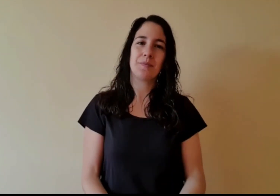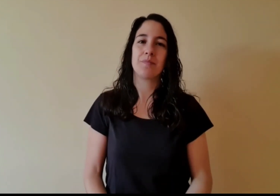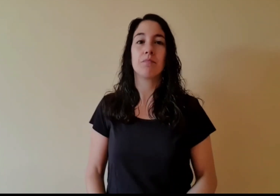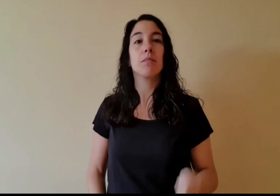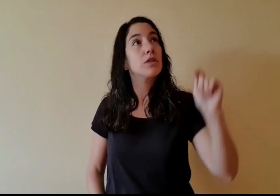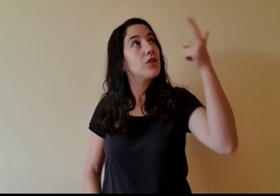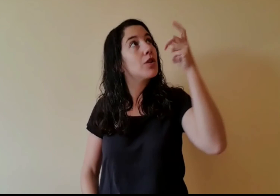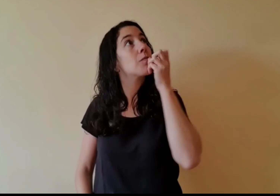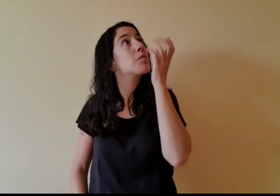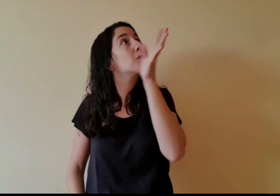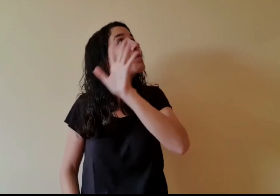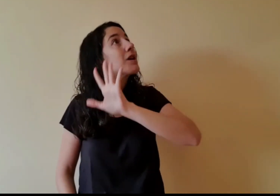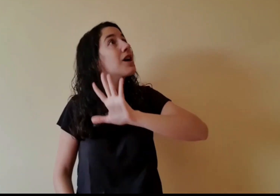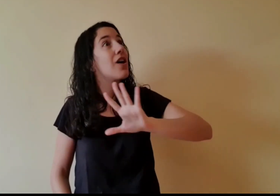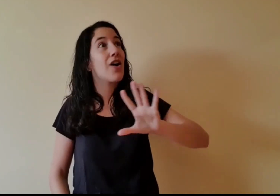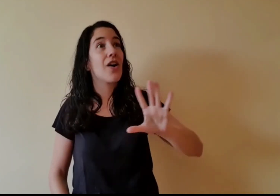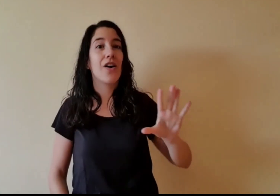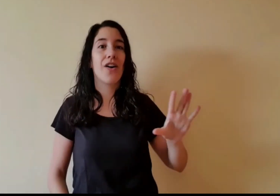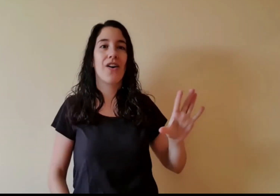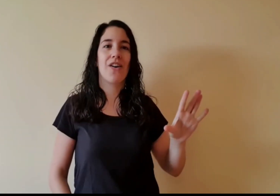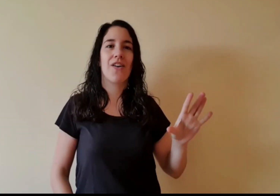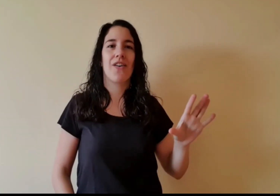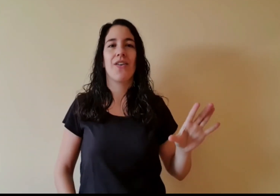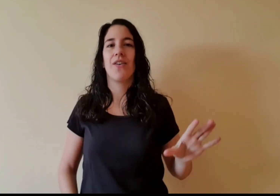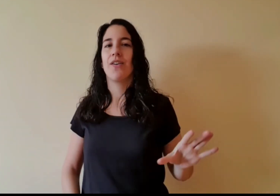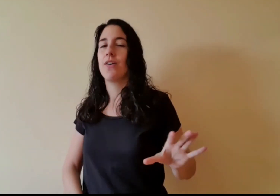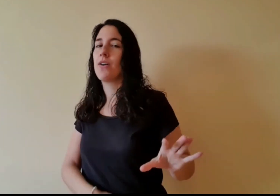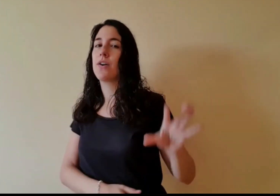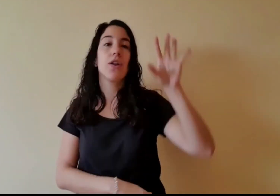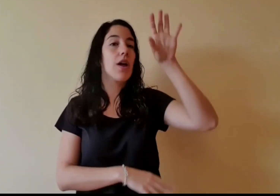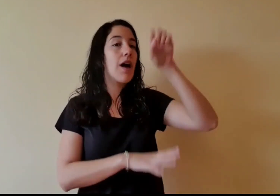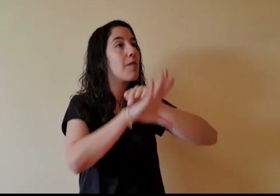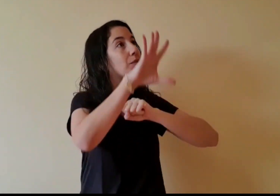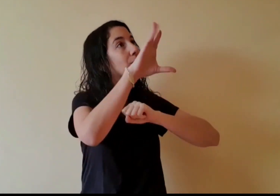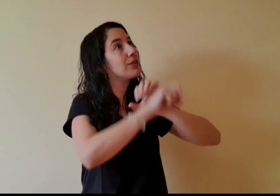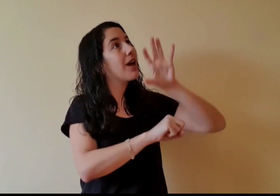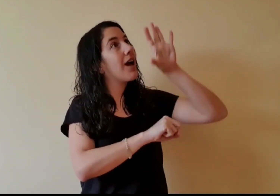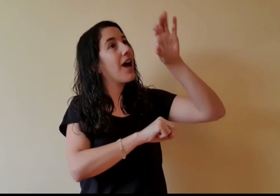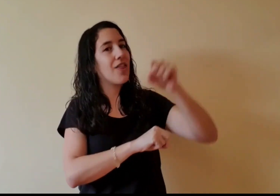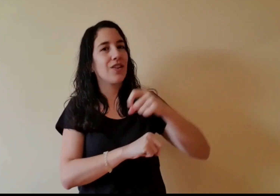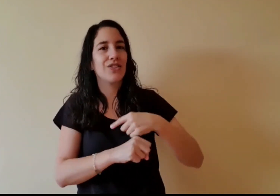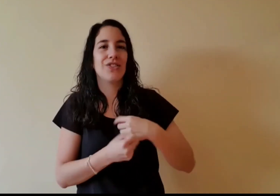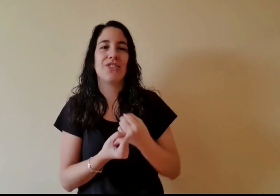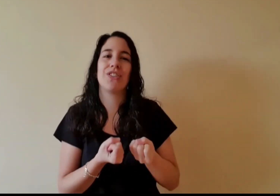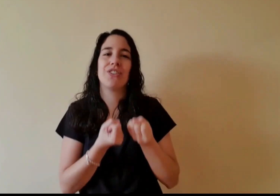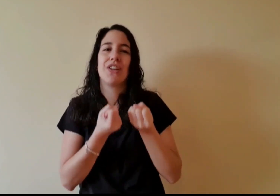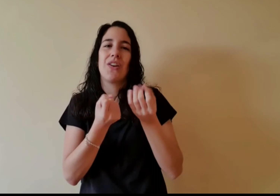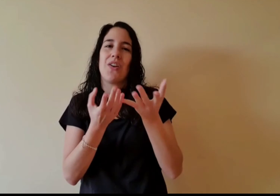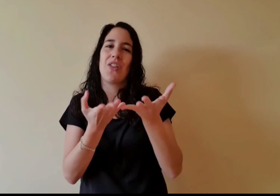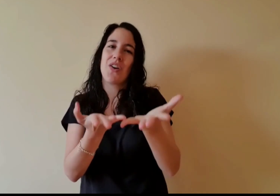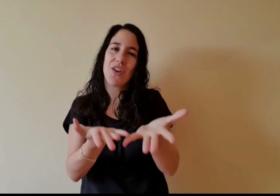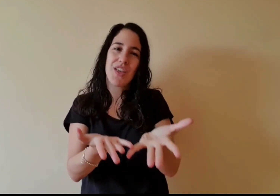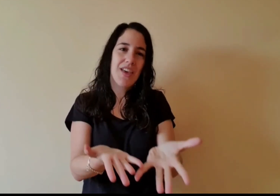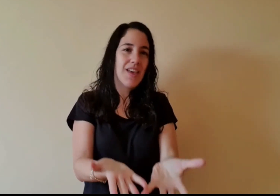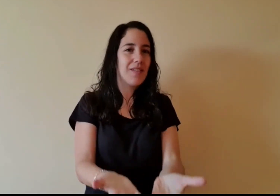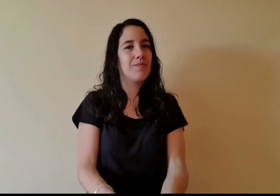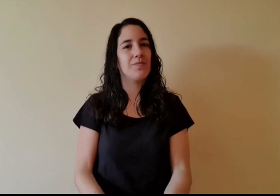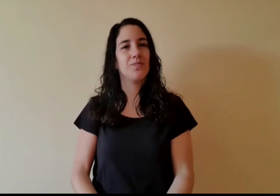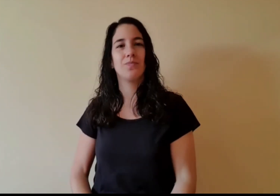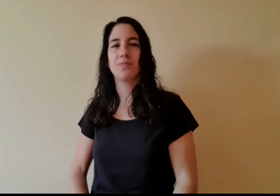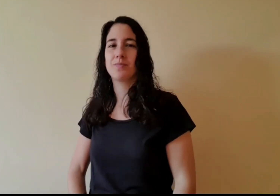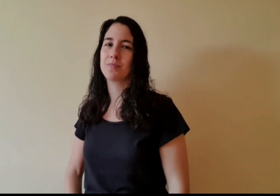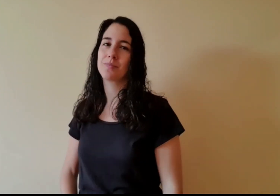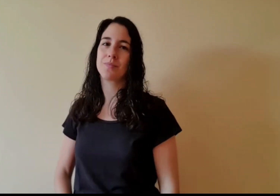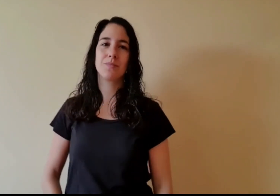Lo mejor del sol. A puñados yo te lo doy.